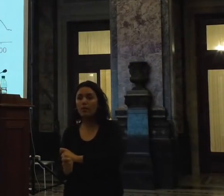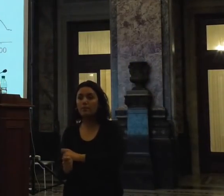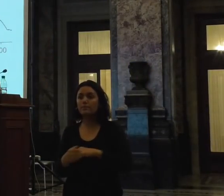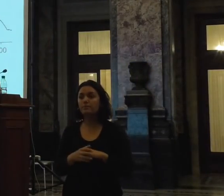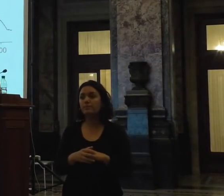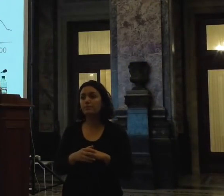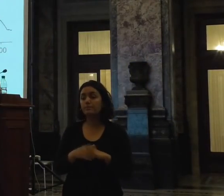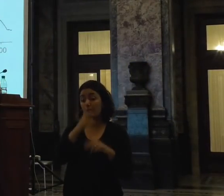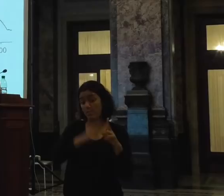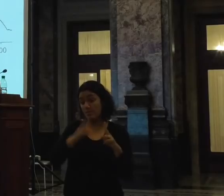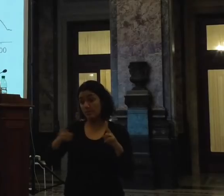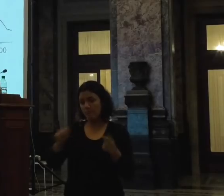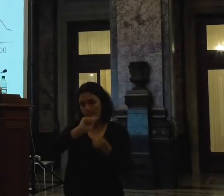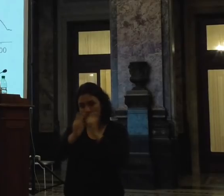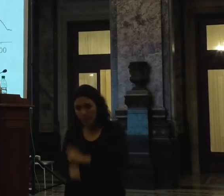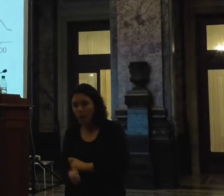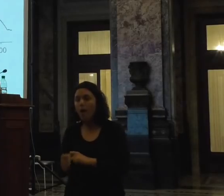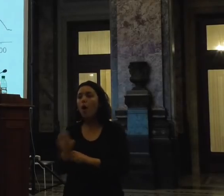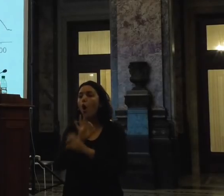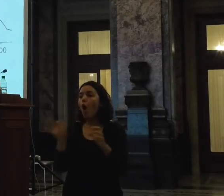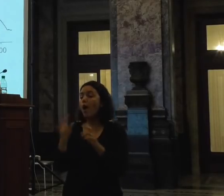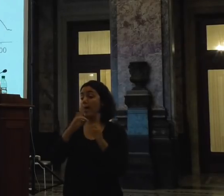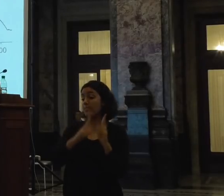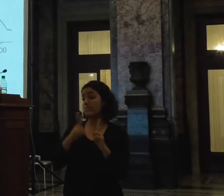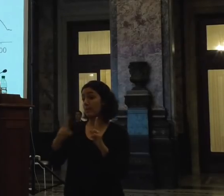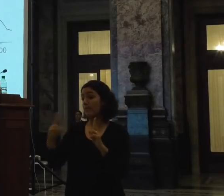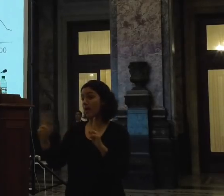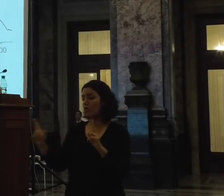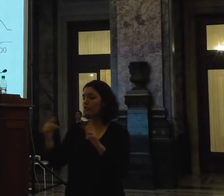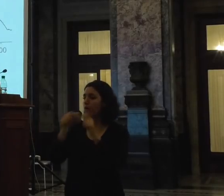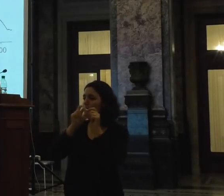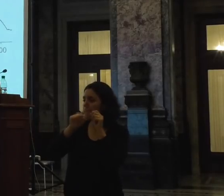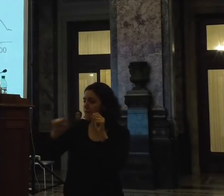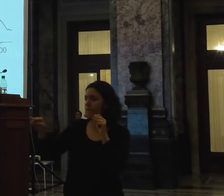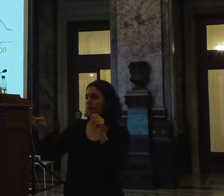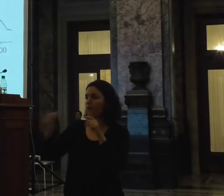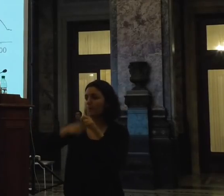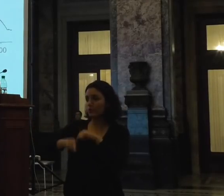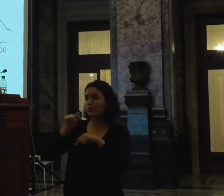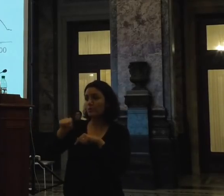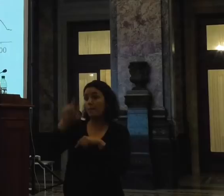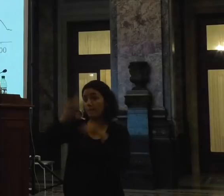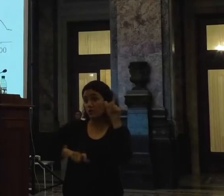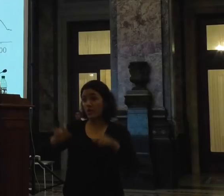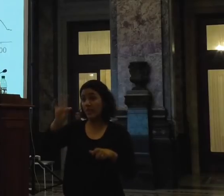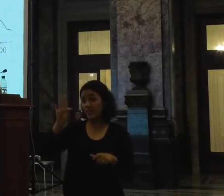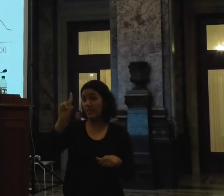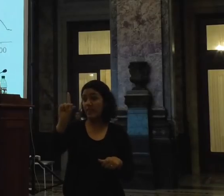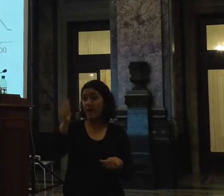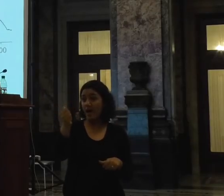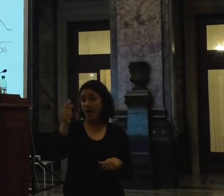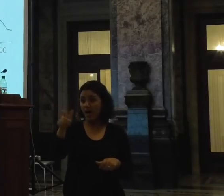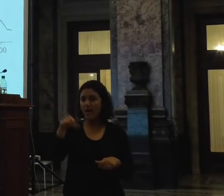los intervalos variables y los intervalos fijos. Sin embargo, para la gente con TDAH, las dos